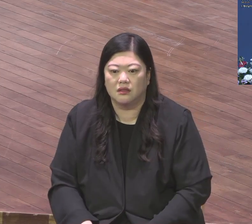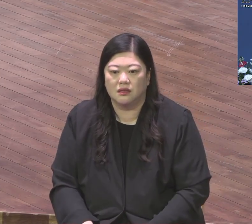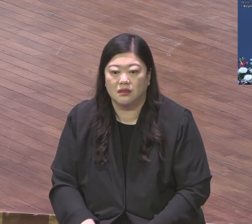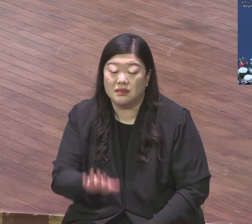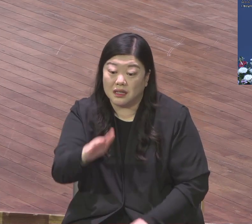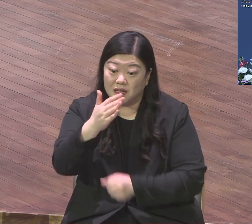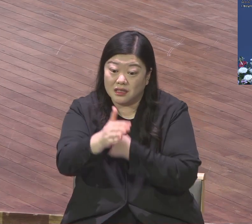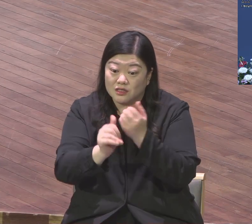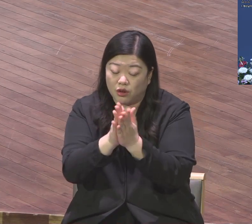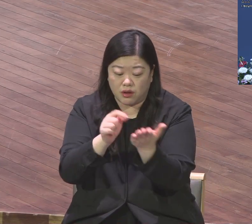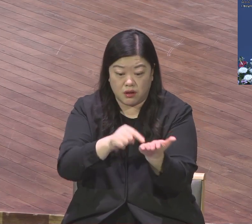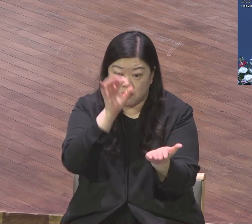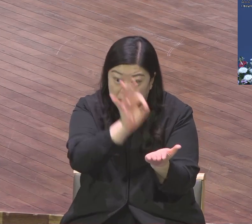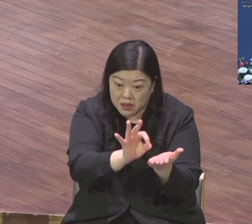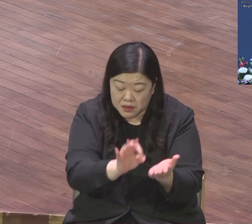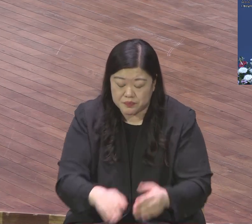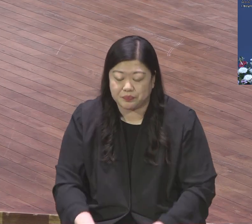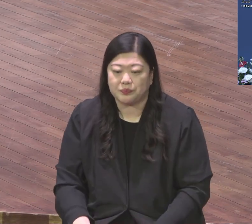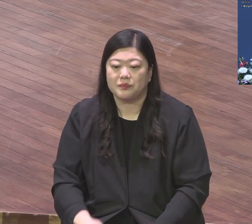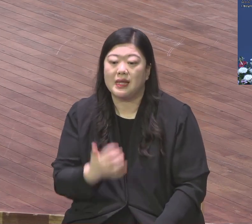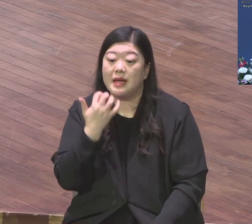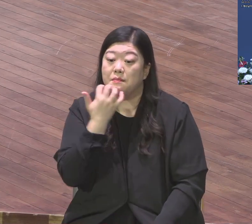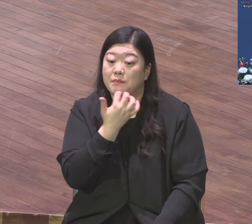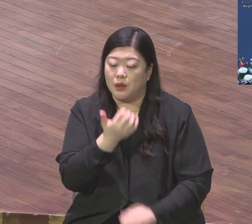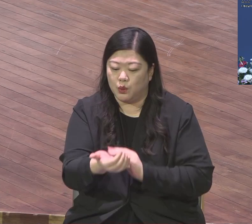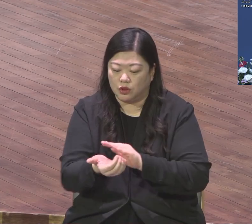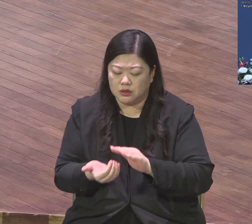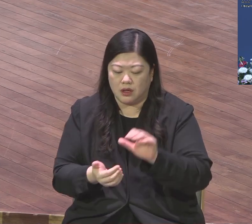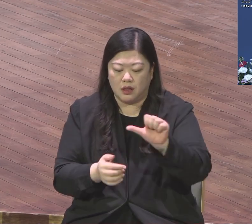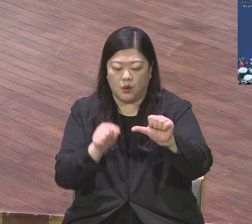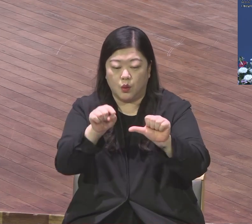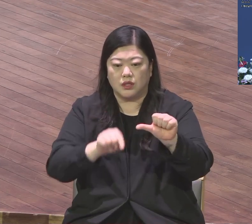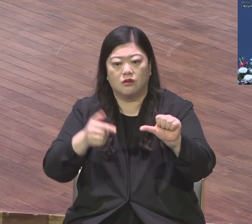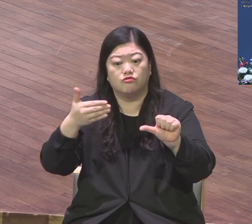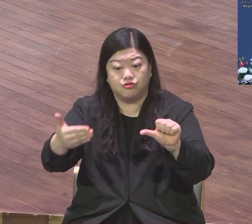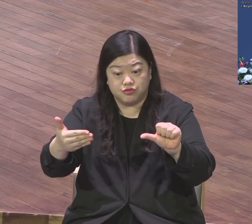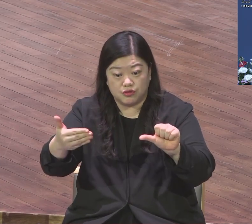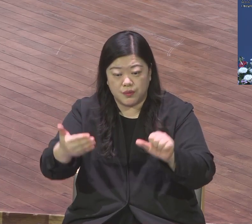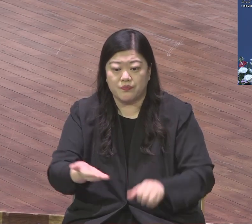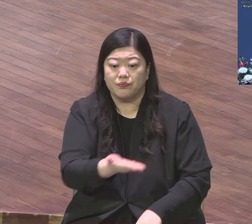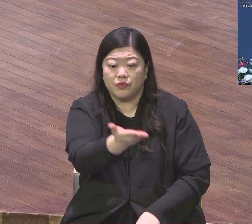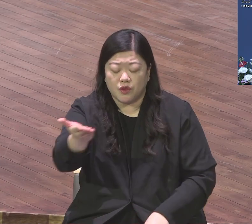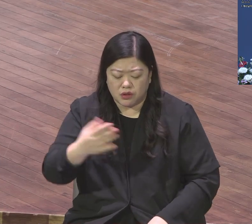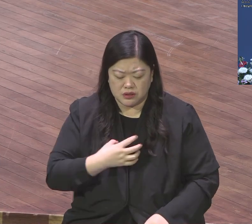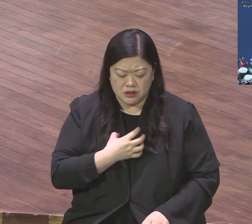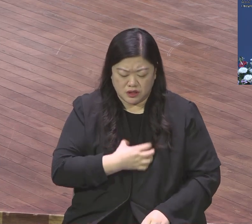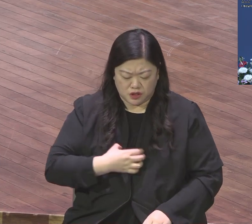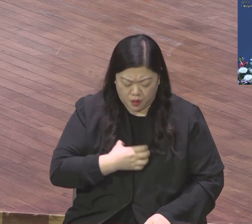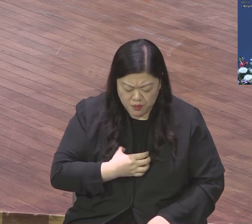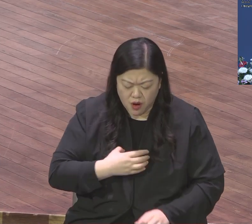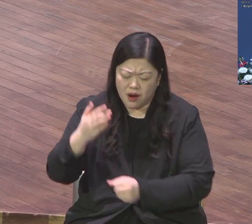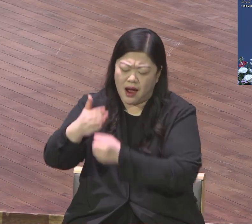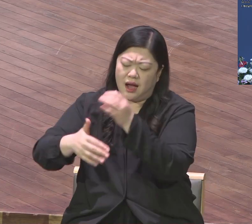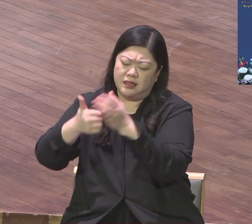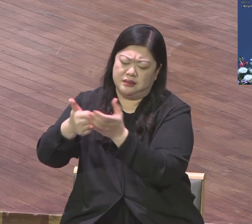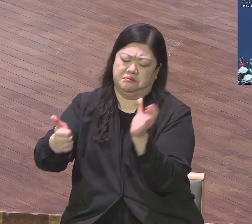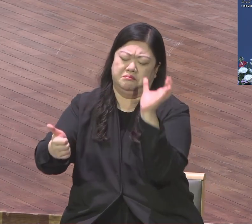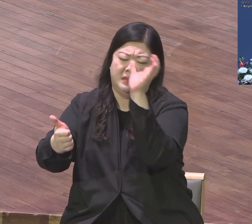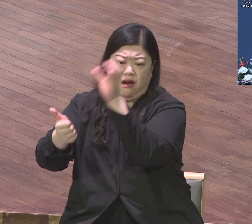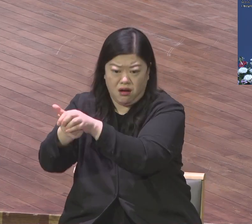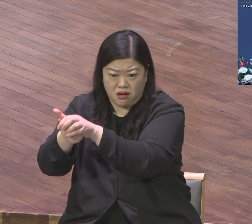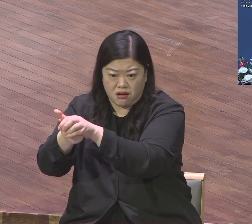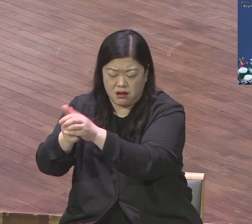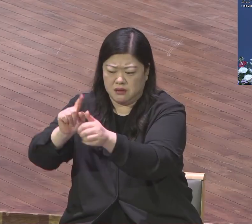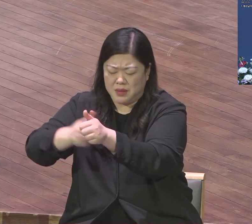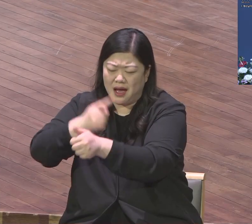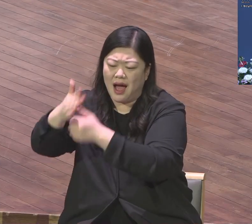맡겨라. 베드로전서 5장 9절에 분명히 말씀했잖아요. 맡겨라. 내가 너를 돌보겠다까지 약속하는데